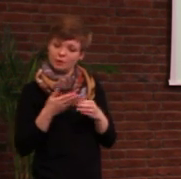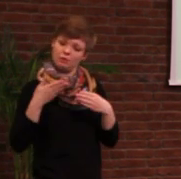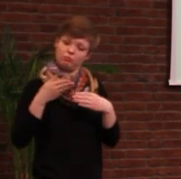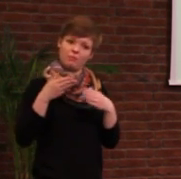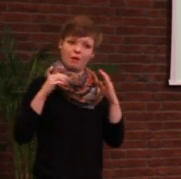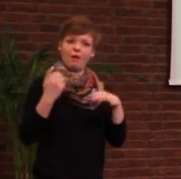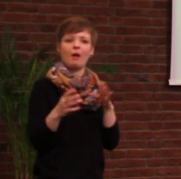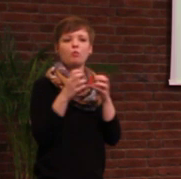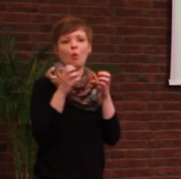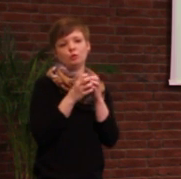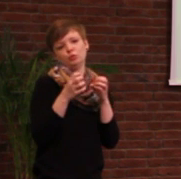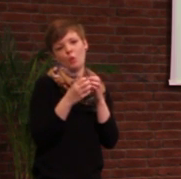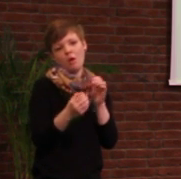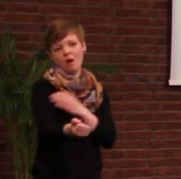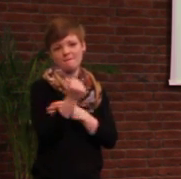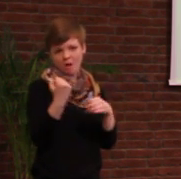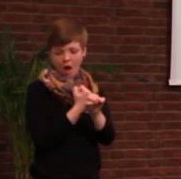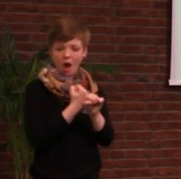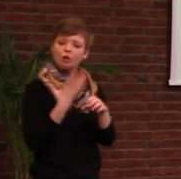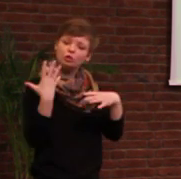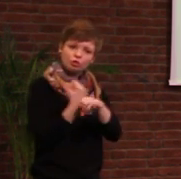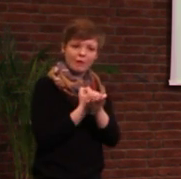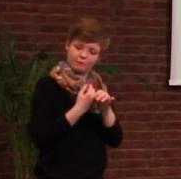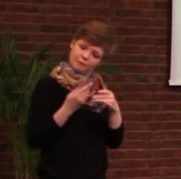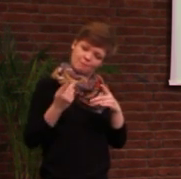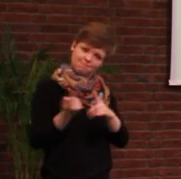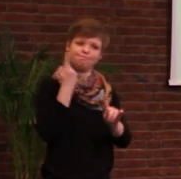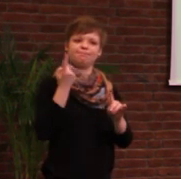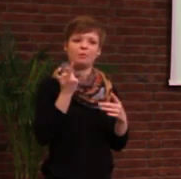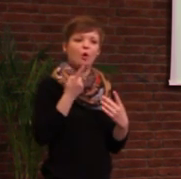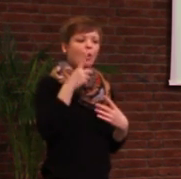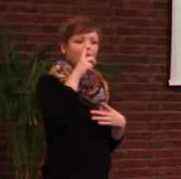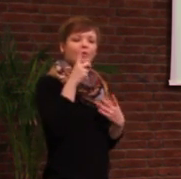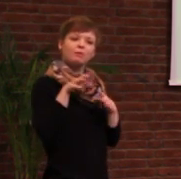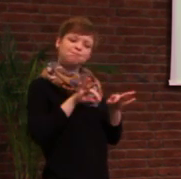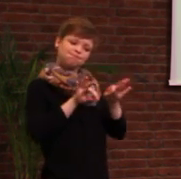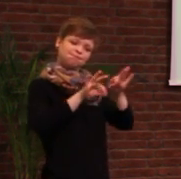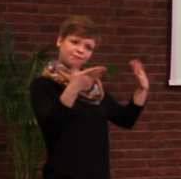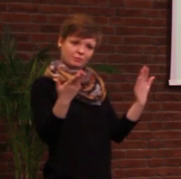mit einigen der Verbündeten nicht mehr verbunden als ein taktisches Interesse und ich meine nicht die Umweltverbände.